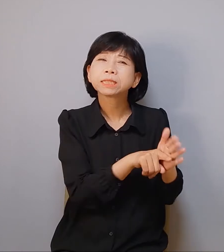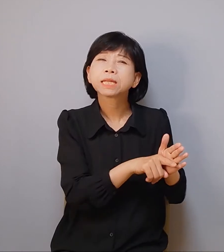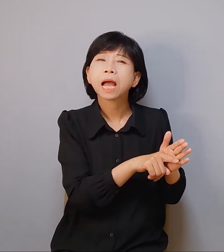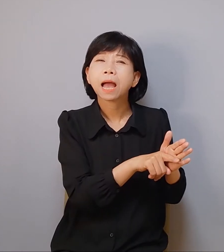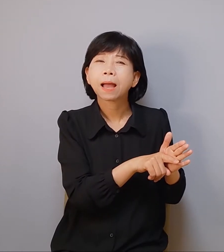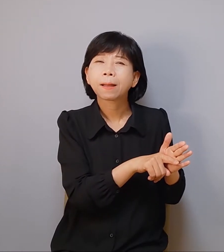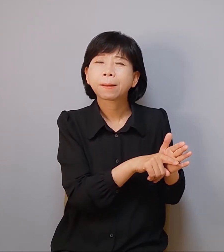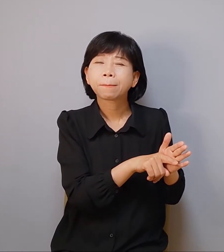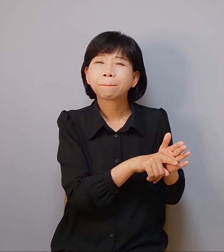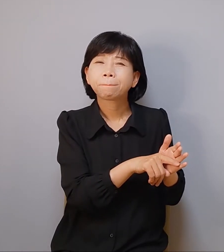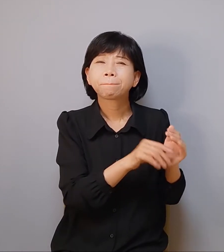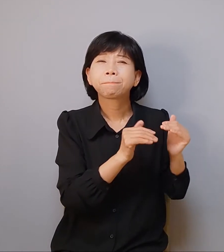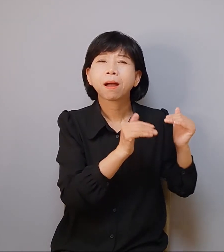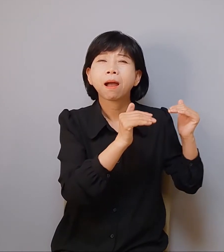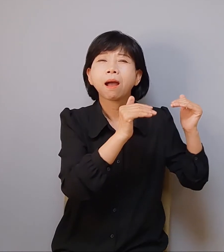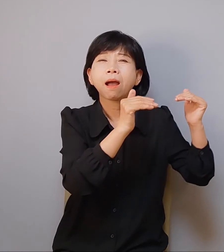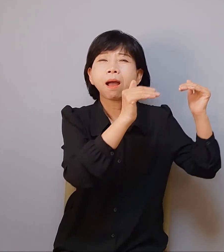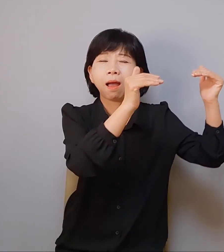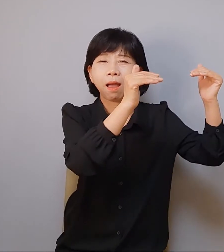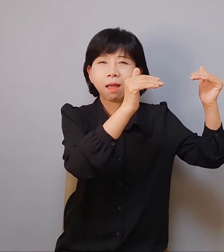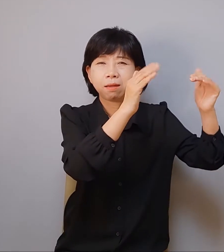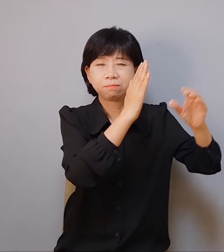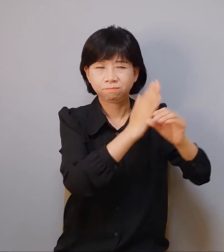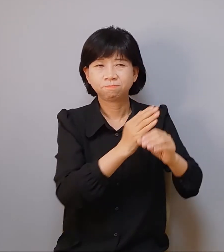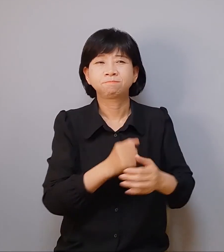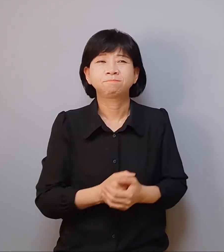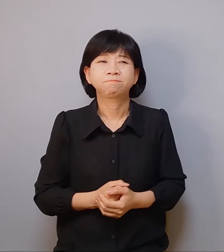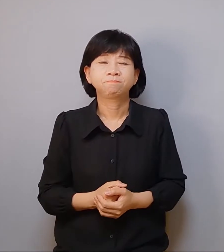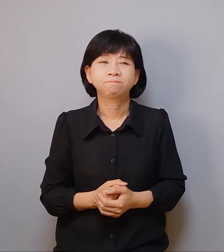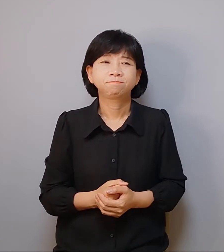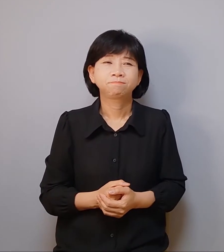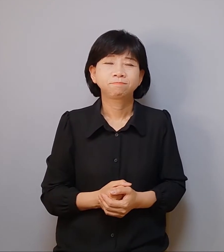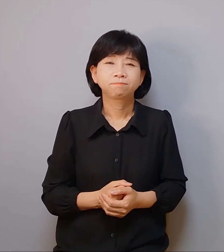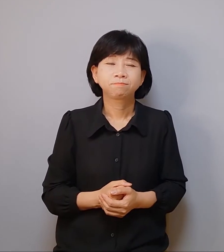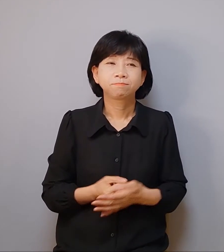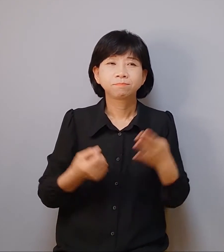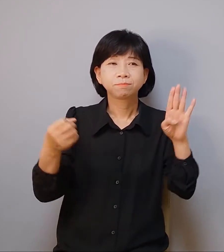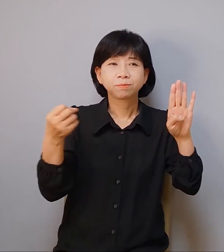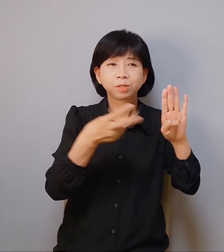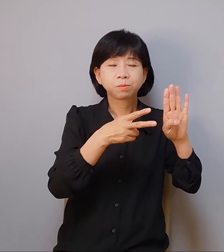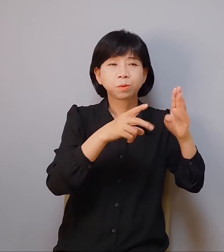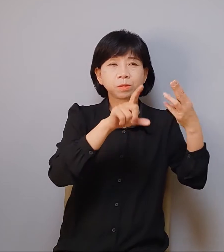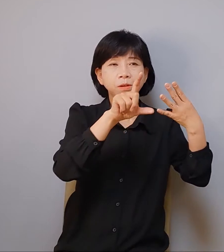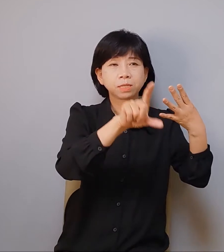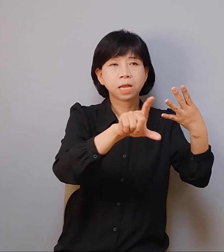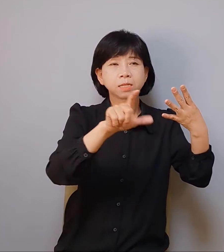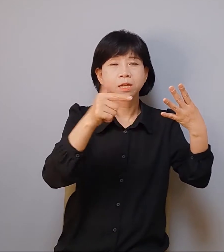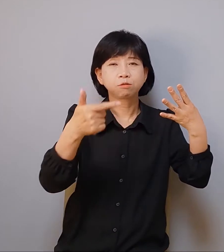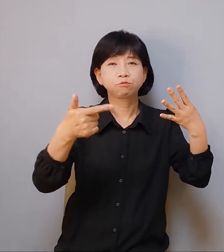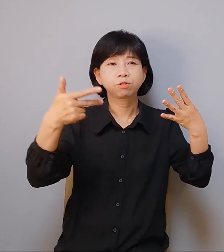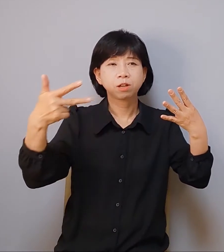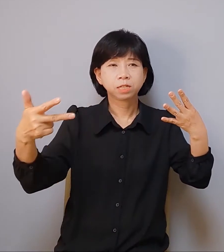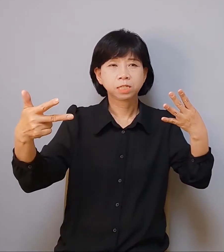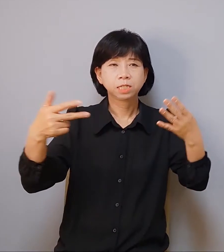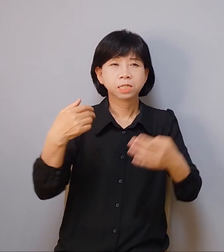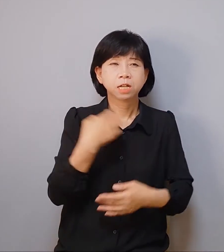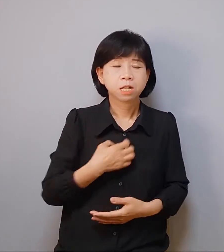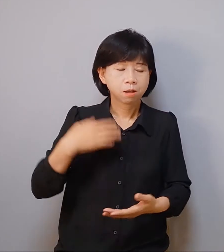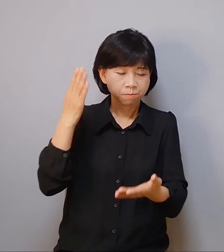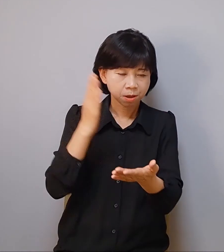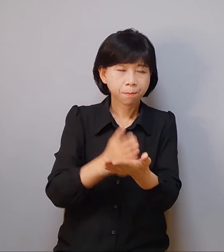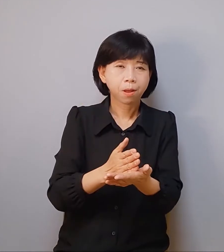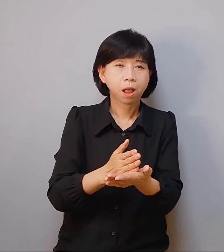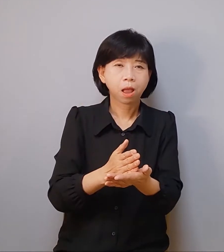있습니다. 빌립보서 4장 6절과 7절 말씀에 보니까요, 같이 한번 읽어보겠습니다. 아무것도 염려하지 말고